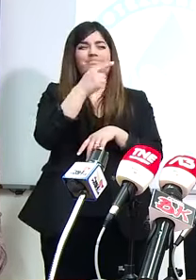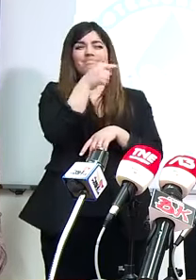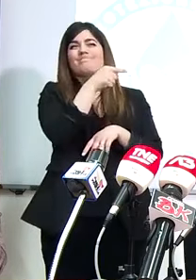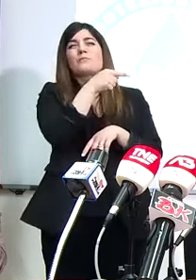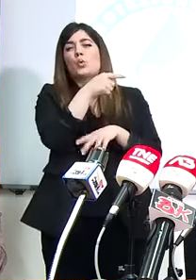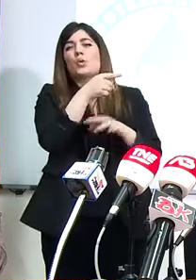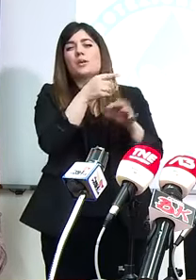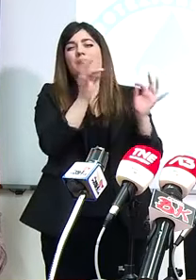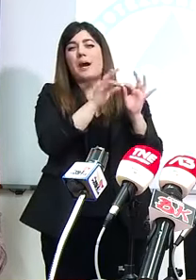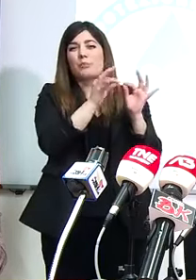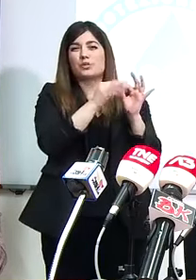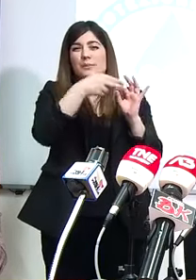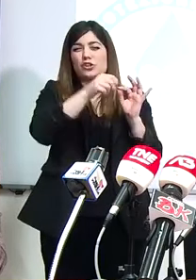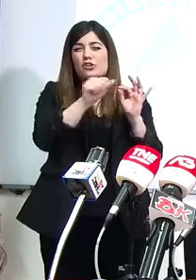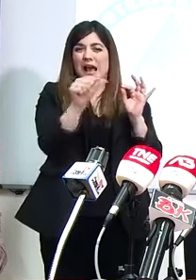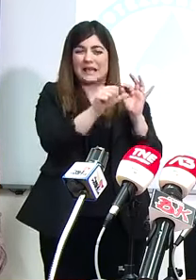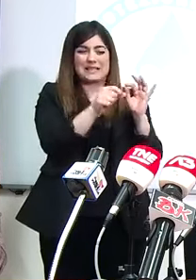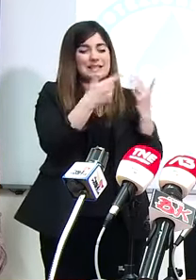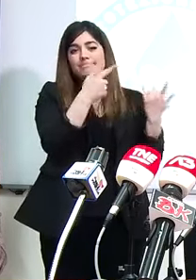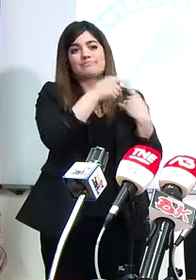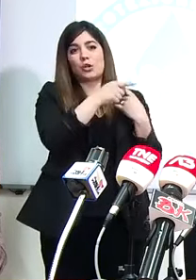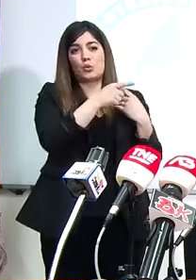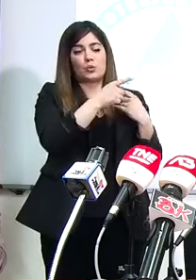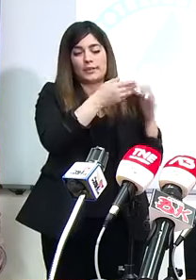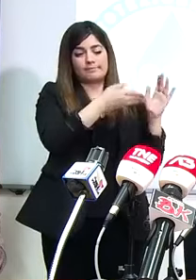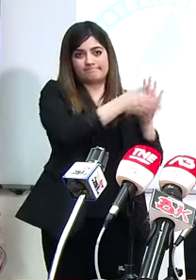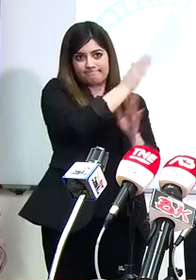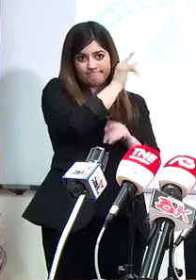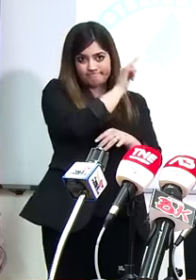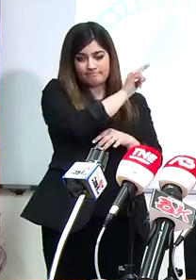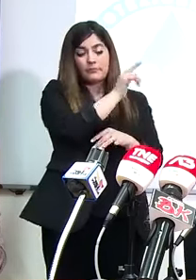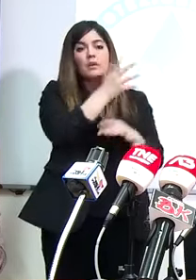quindi è andato dai nas e